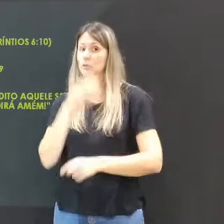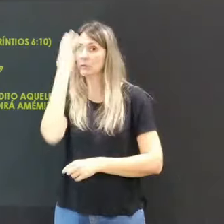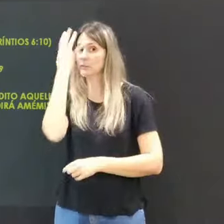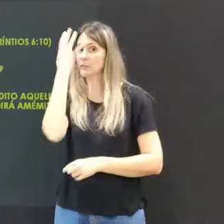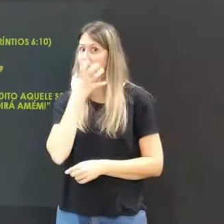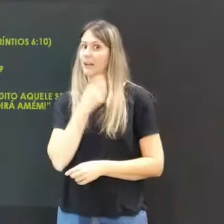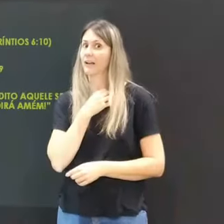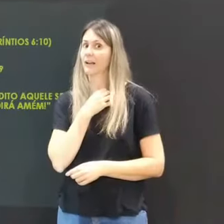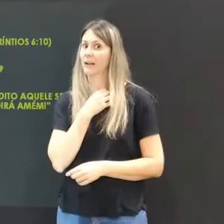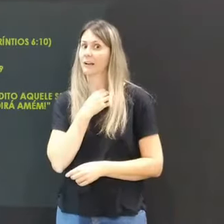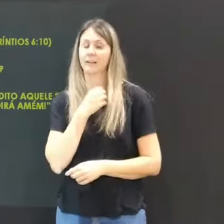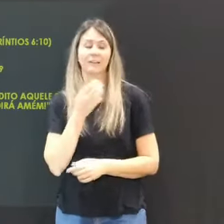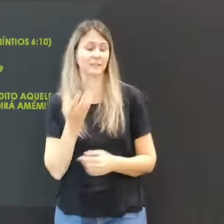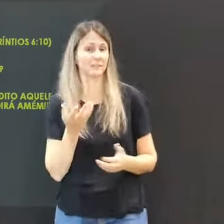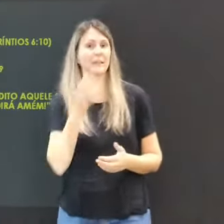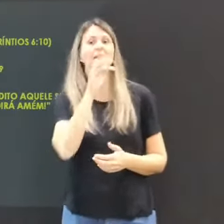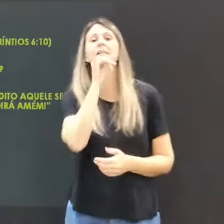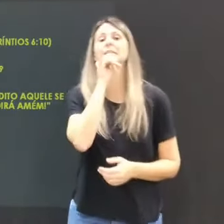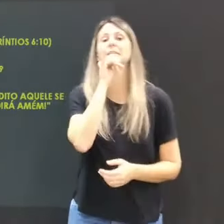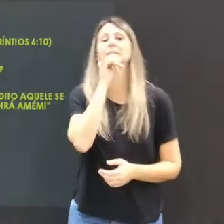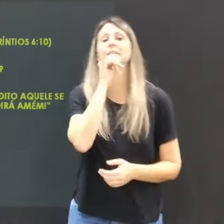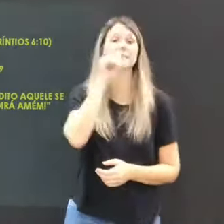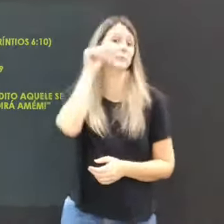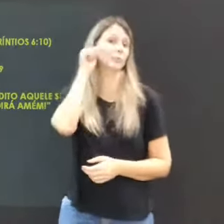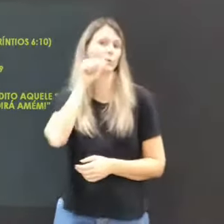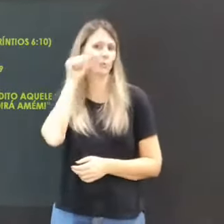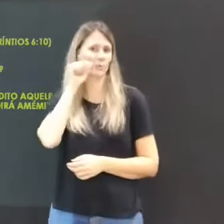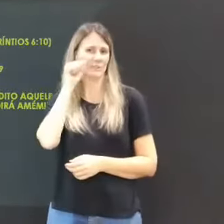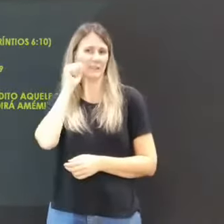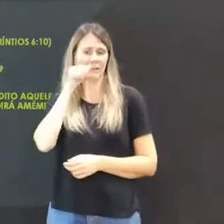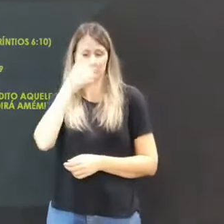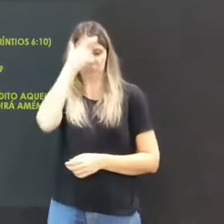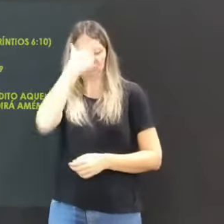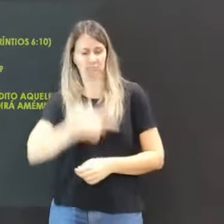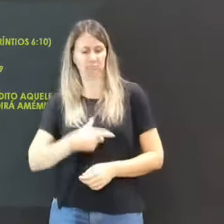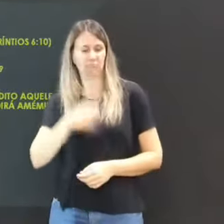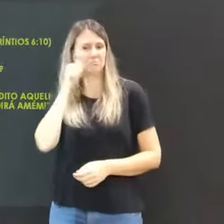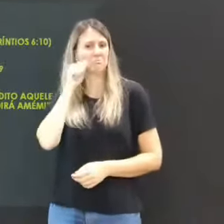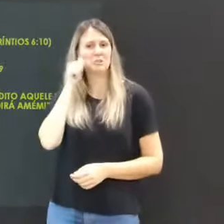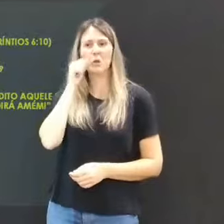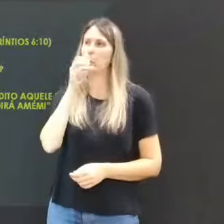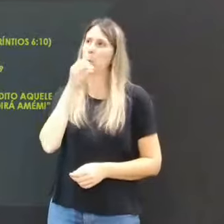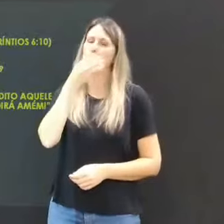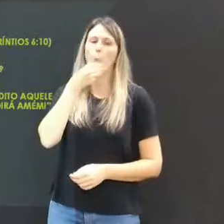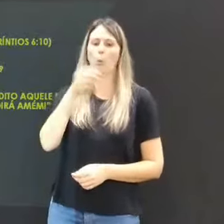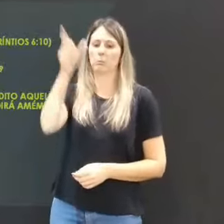Essa palavra é muito triste. Por exemplo, uma mulher ou um